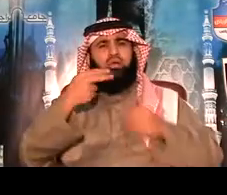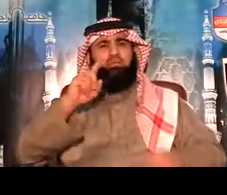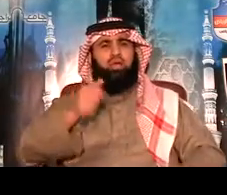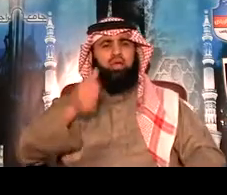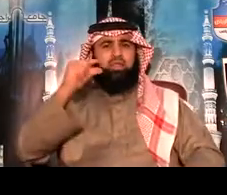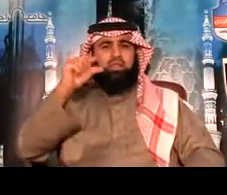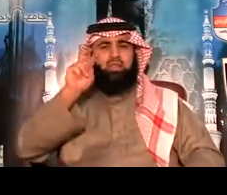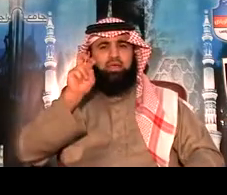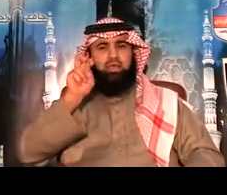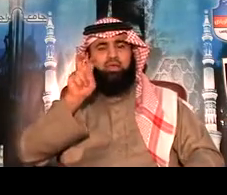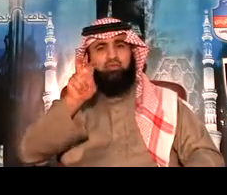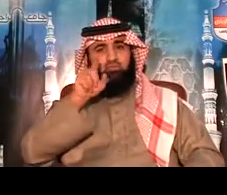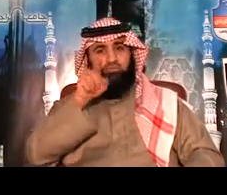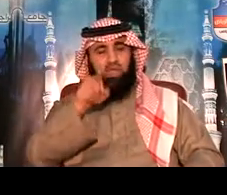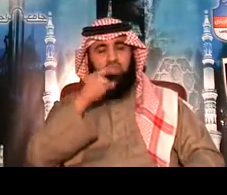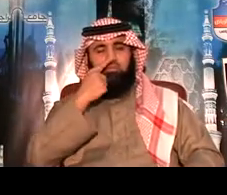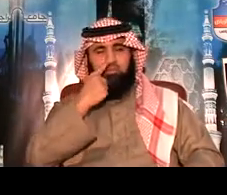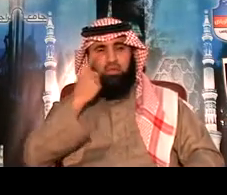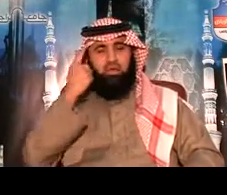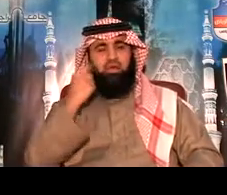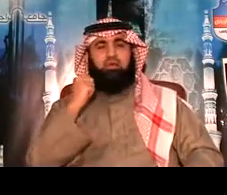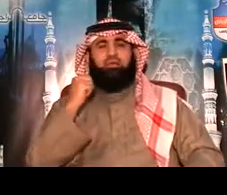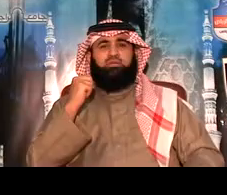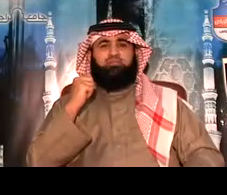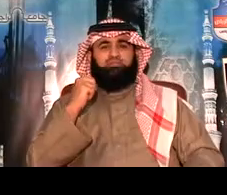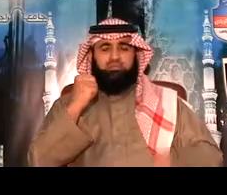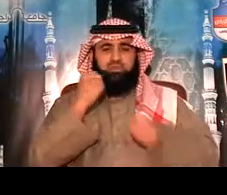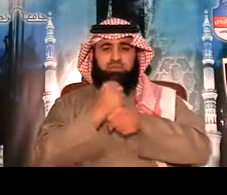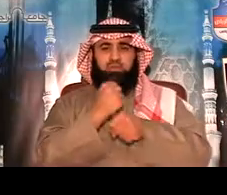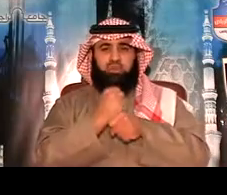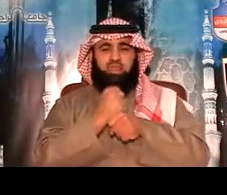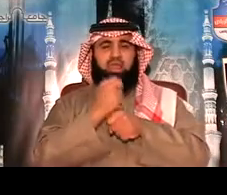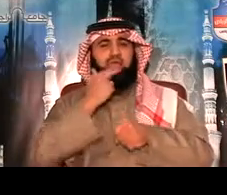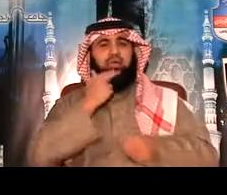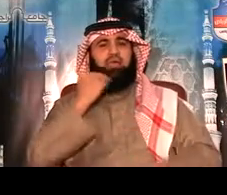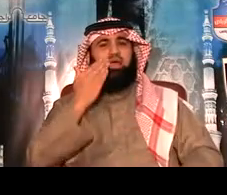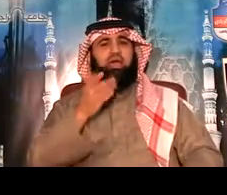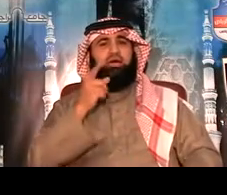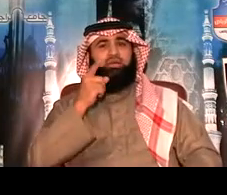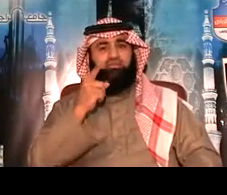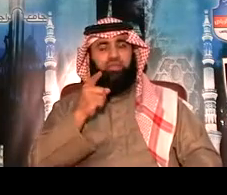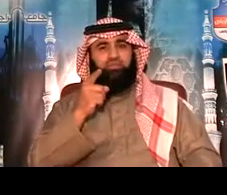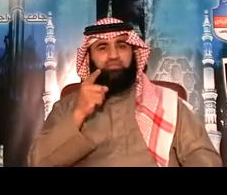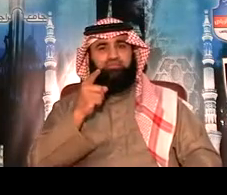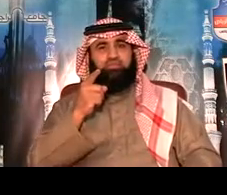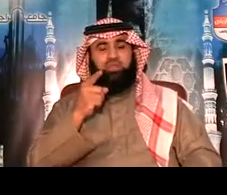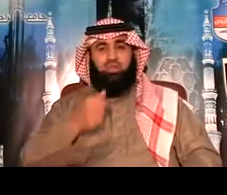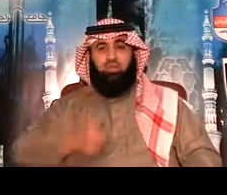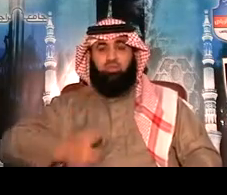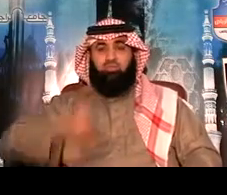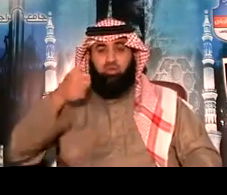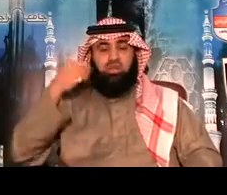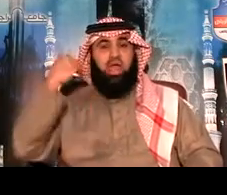العبد وكل عمل من أعمال الخير يفعله لا يقبل منه ما لم تكن